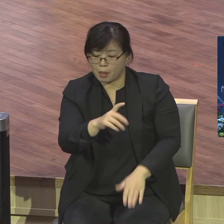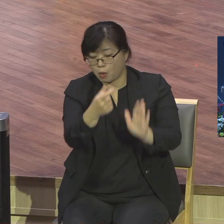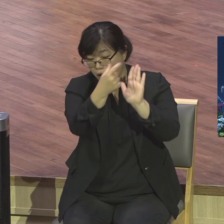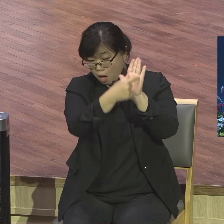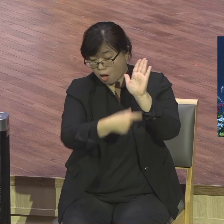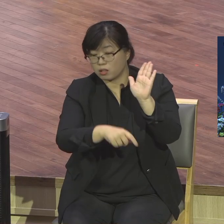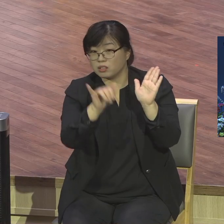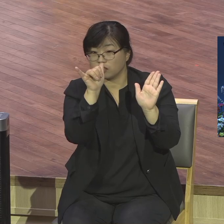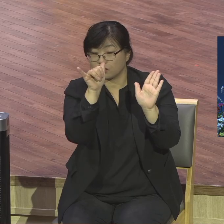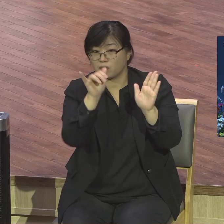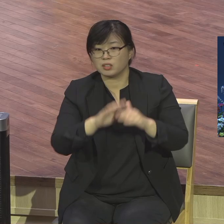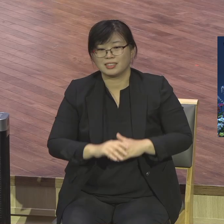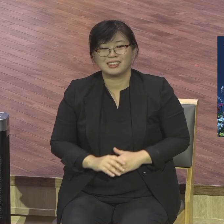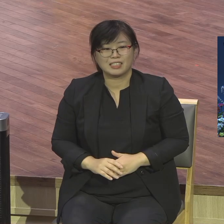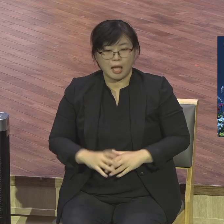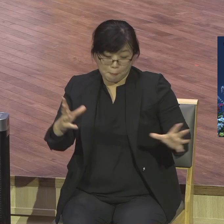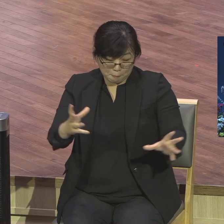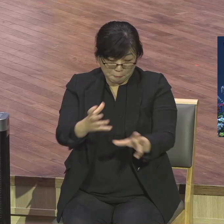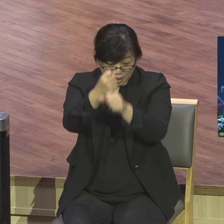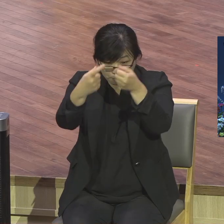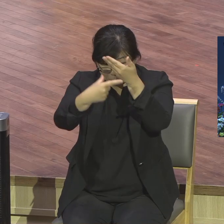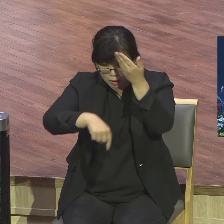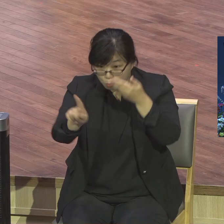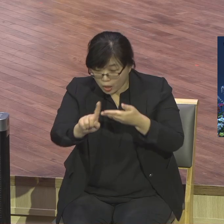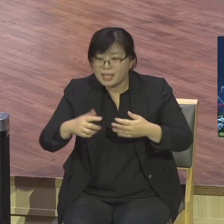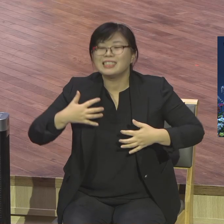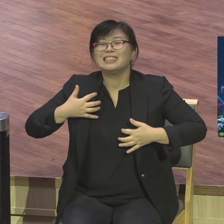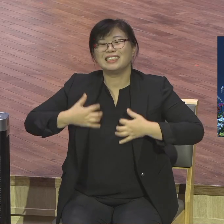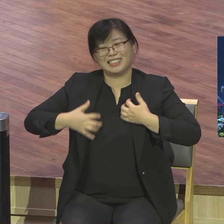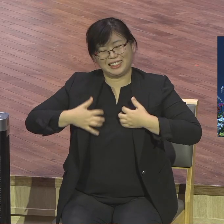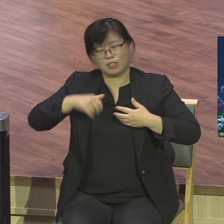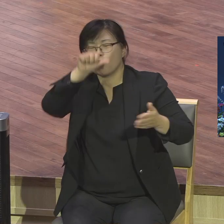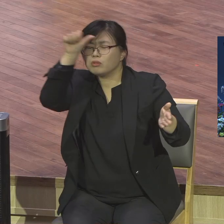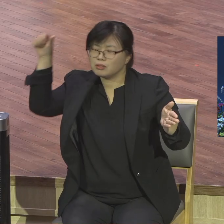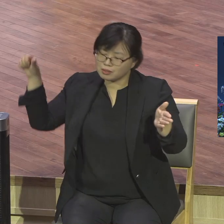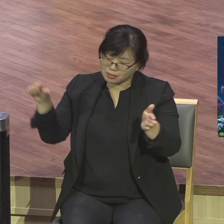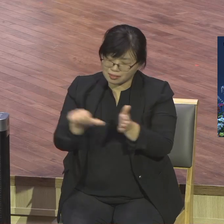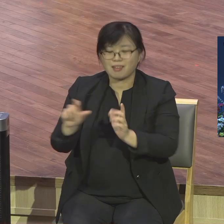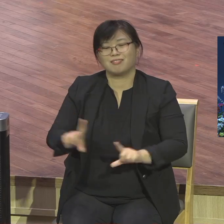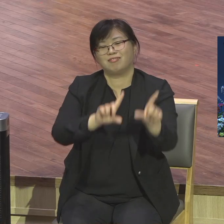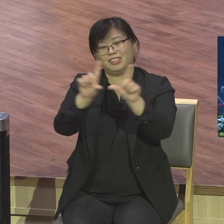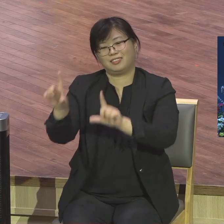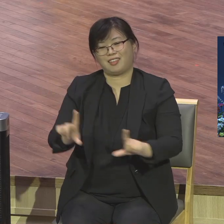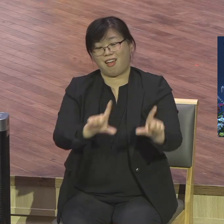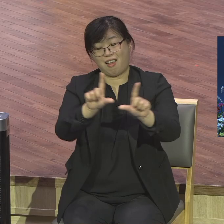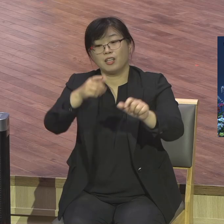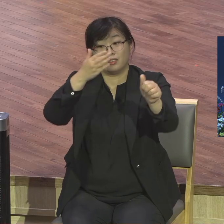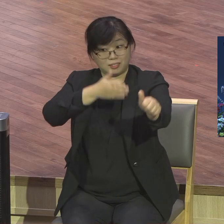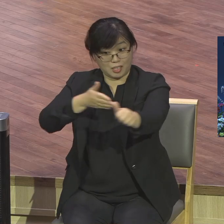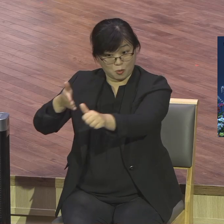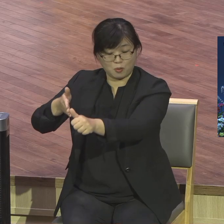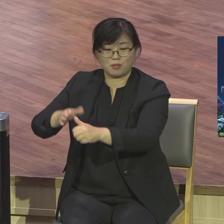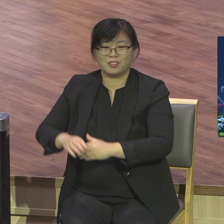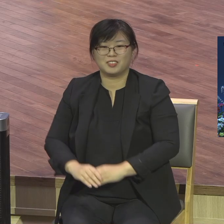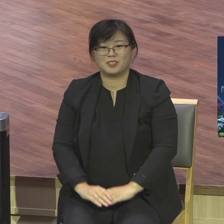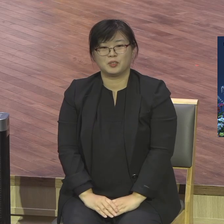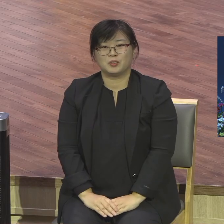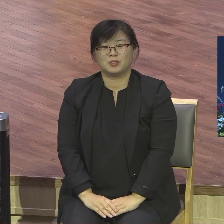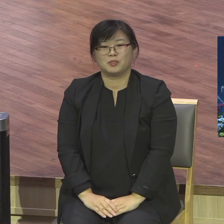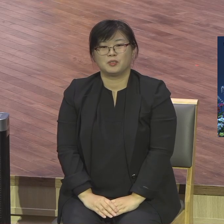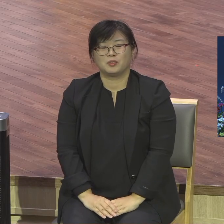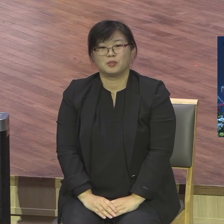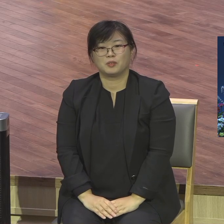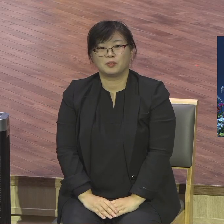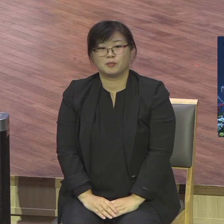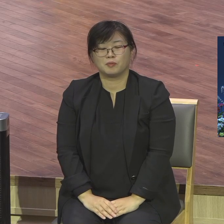즐거운 인생을 살아라. 아멘. 그렇게 여기서 강조해요.